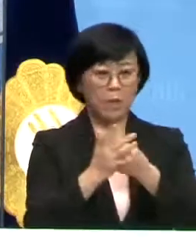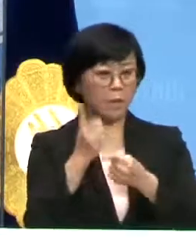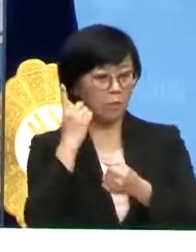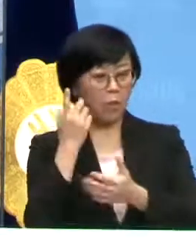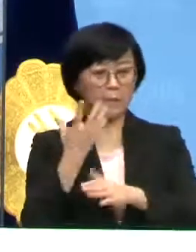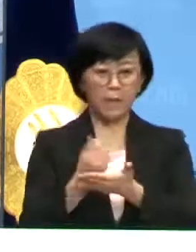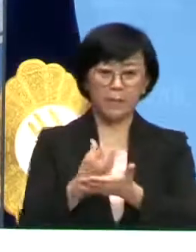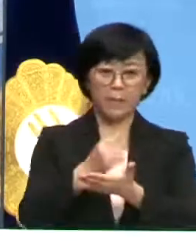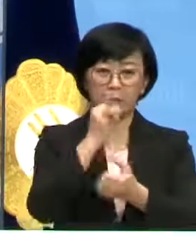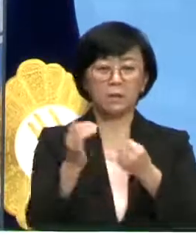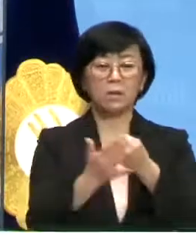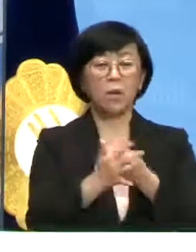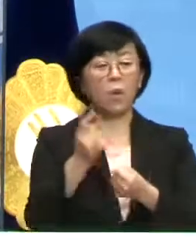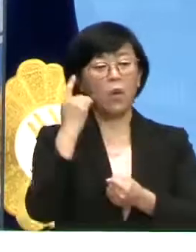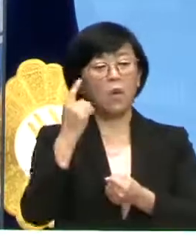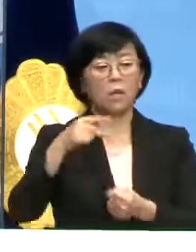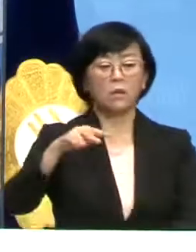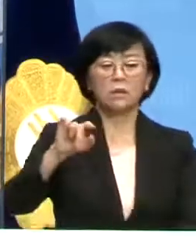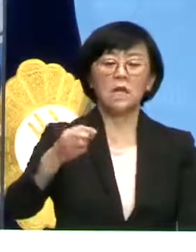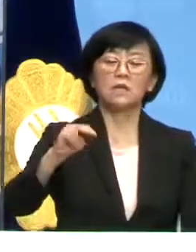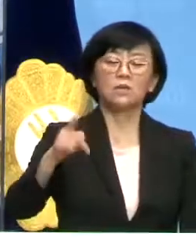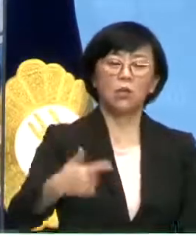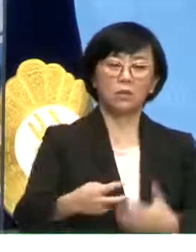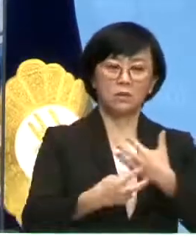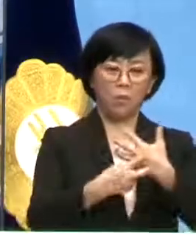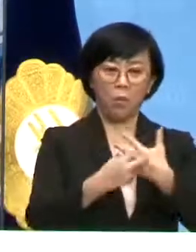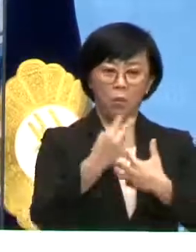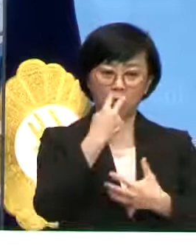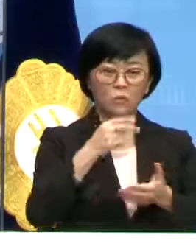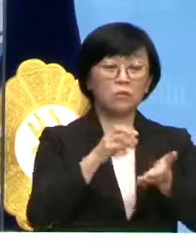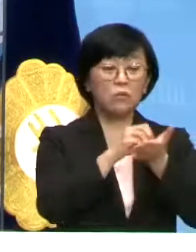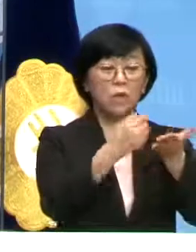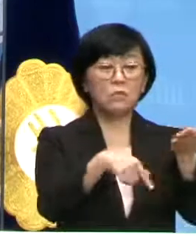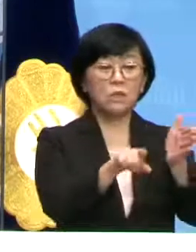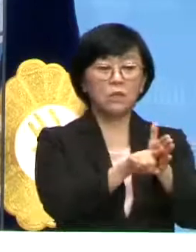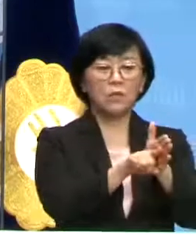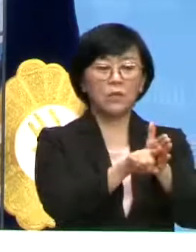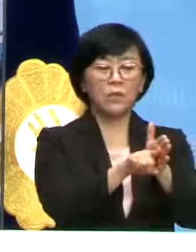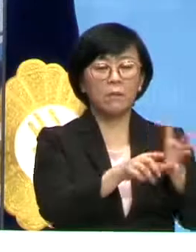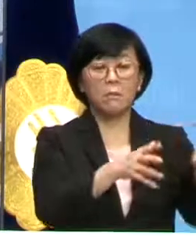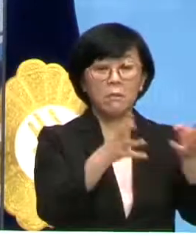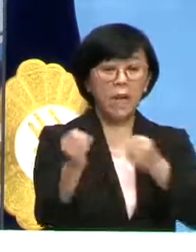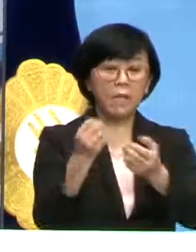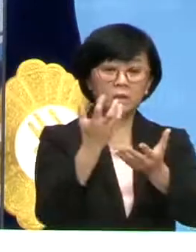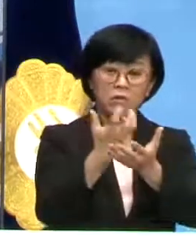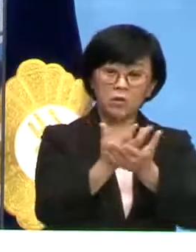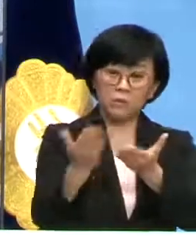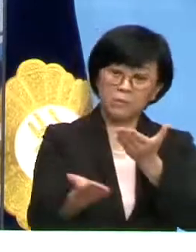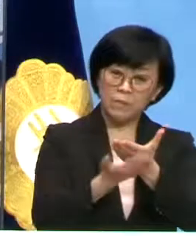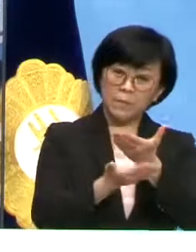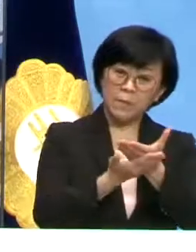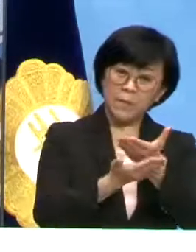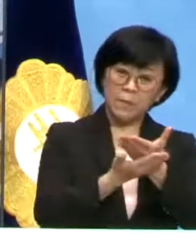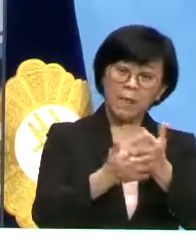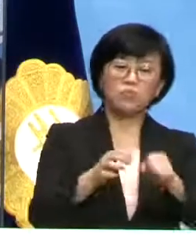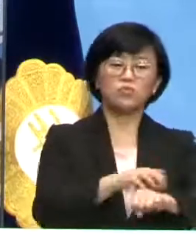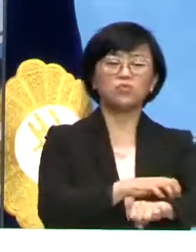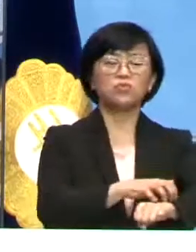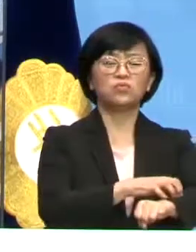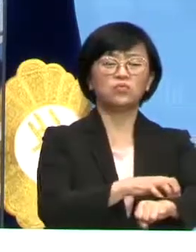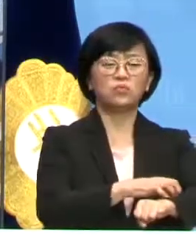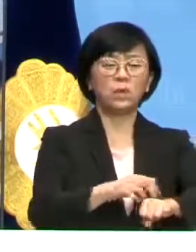되는데 이 실수는 의료보험 보험금을 청구 를 하려면 은 수많은 서류를 떼 가지고 불편하게